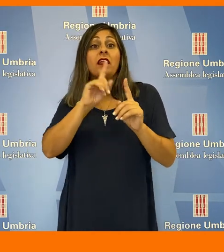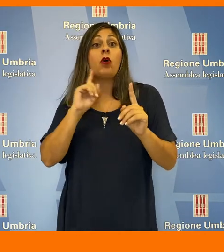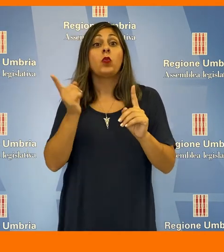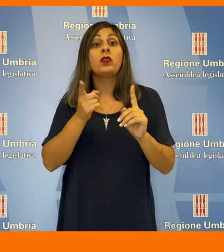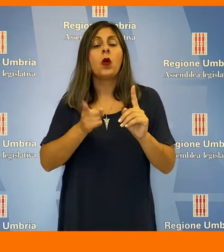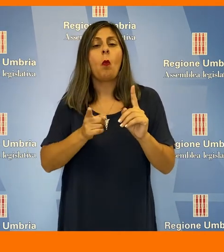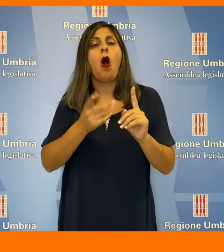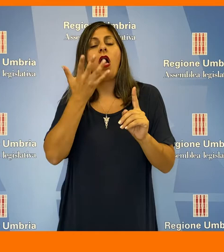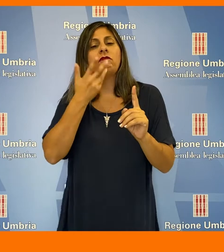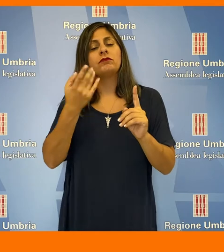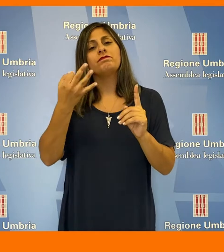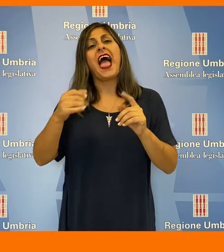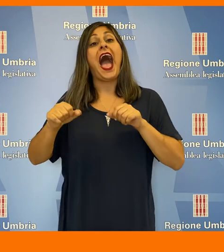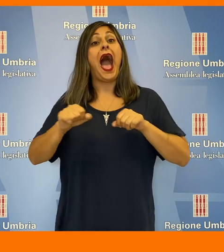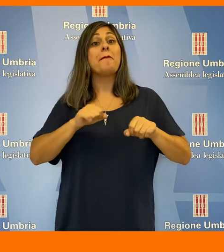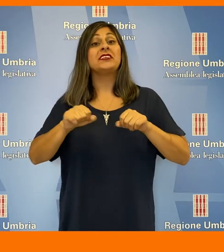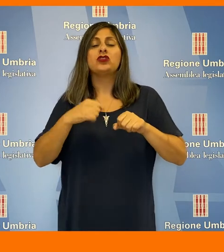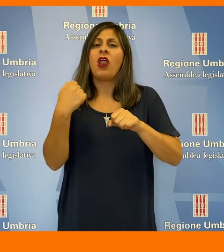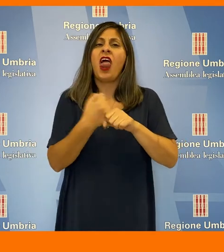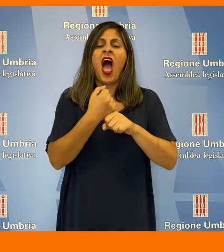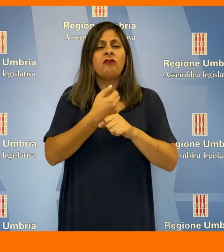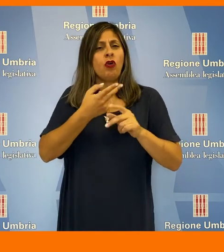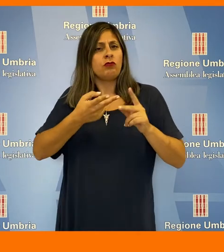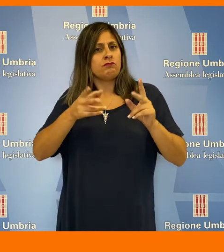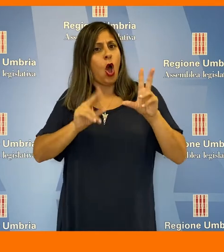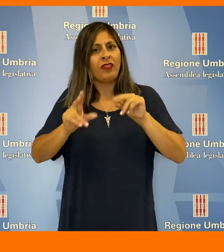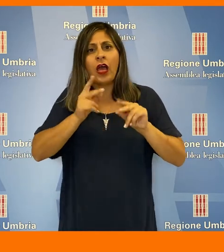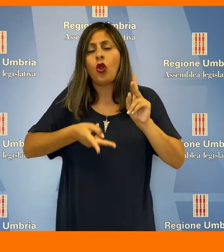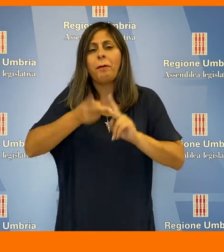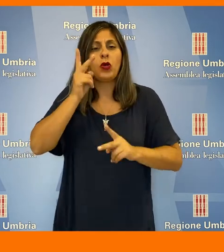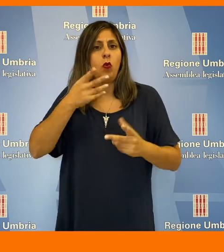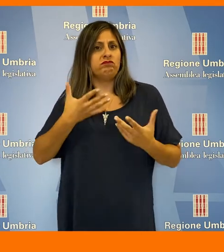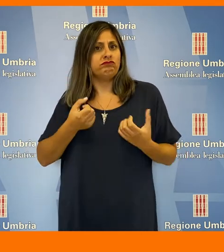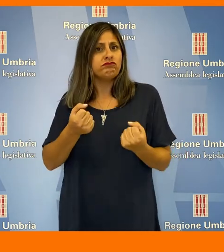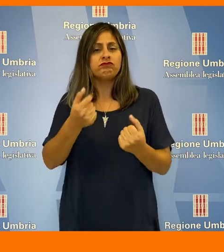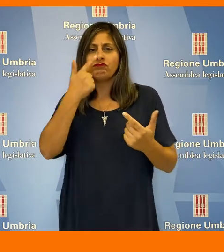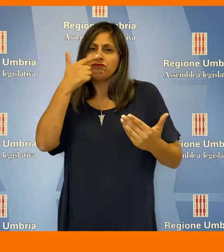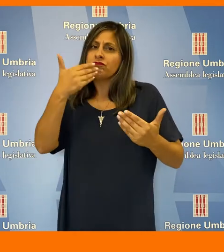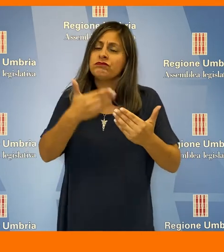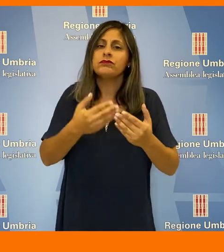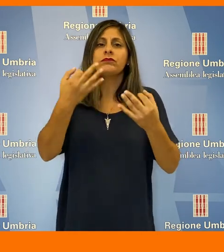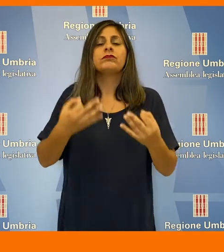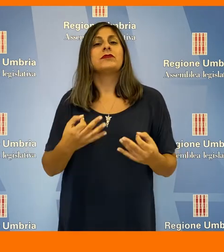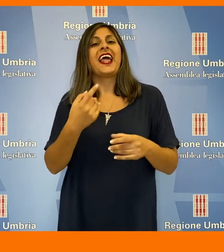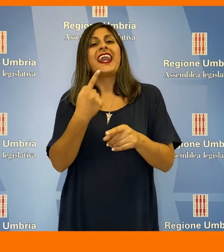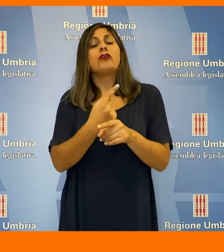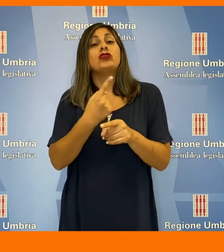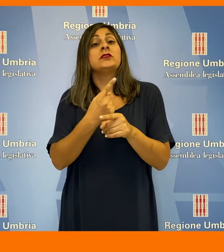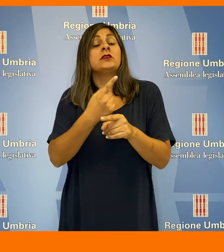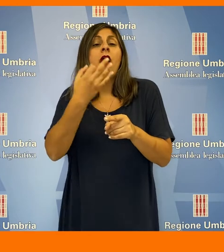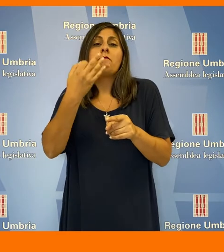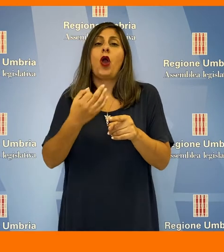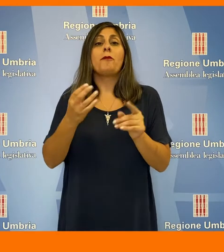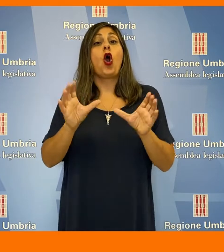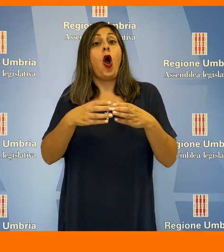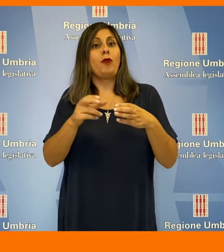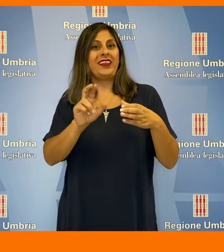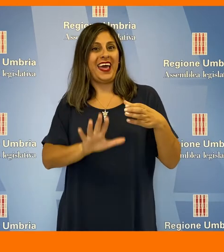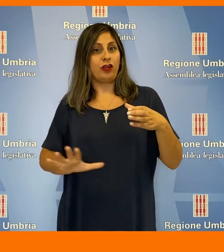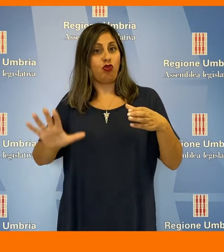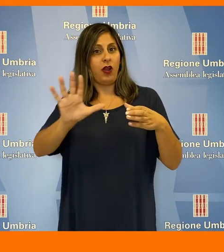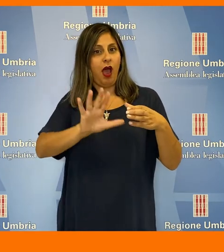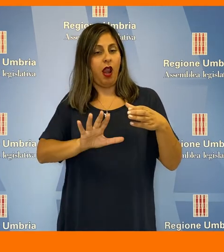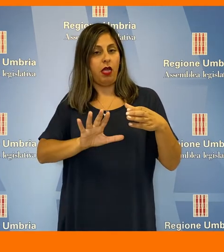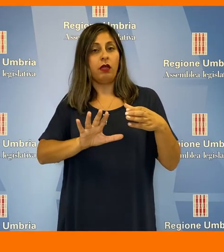è quello di raggiungere un'azione amministrativa più moderna, efficace, efficiente e più aderente alle esigenze della comunità